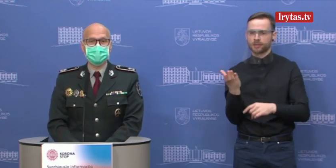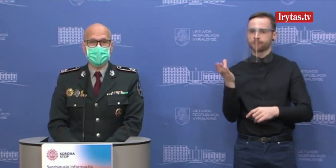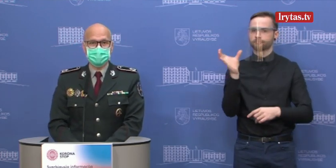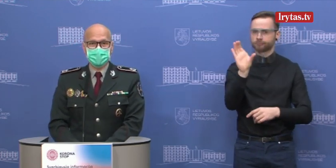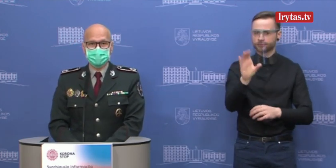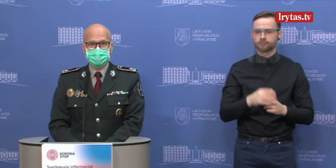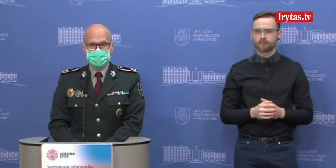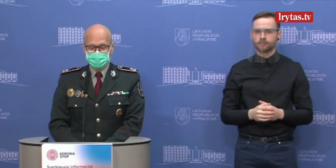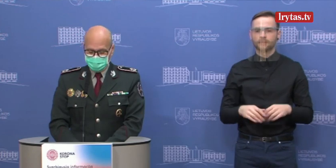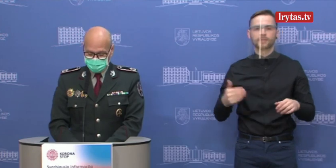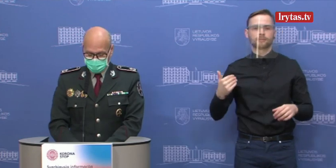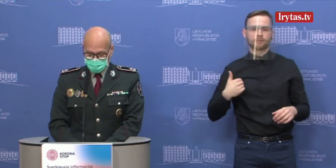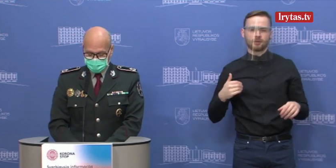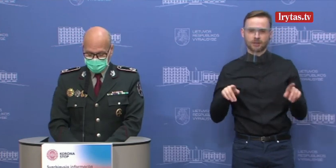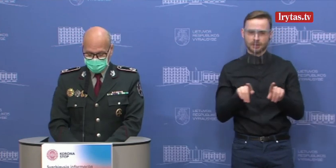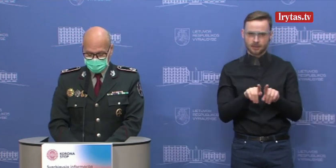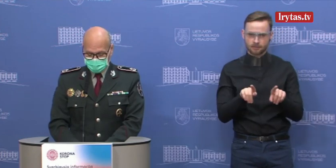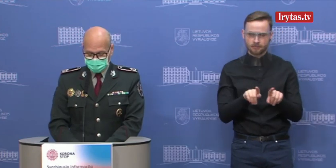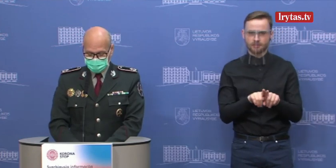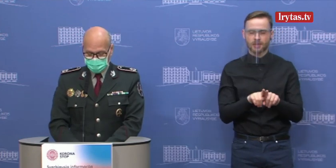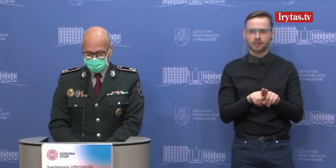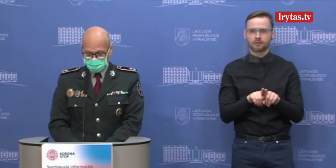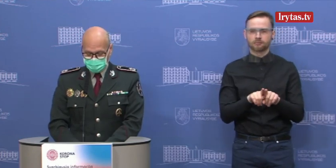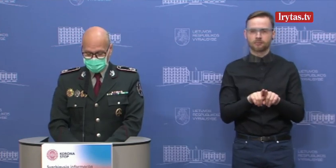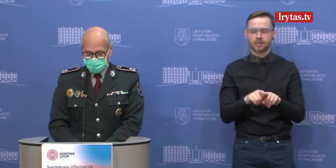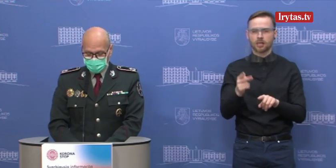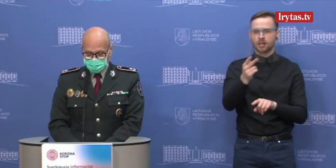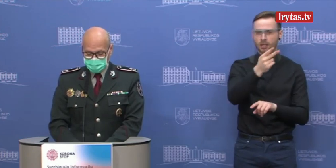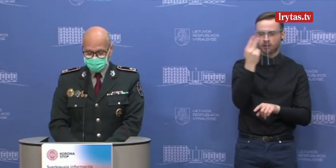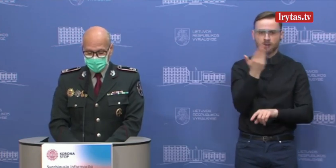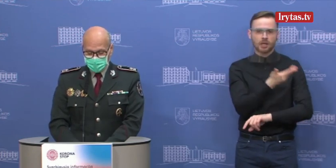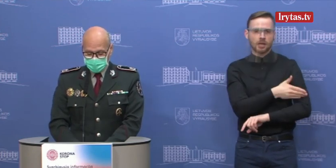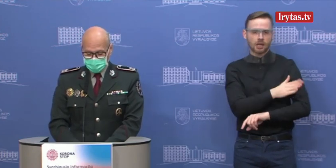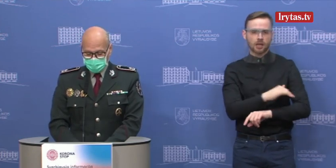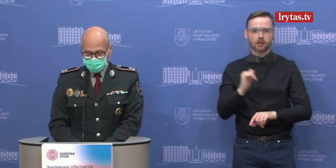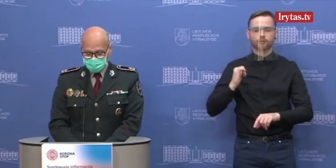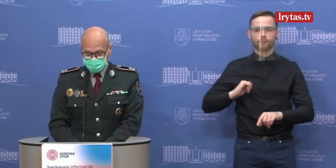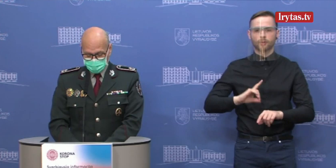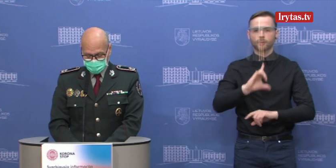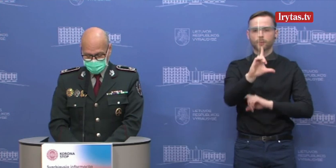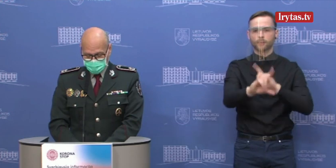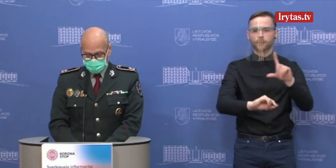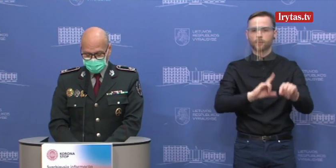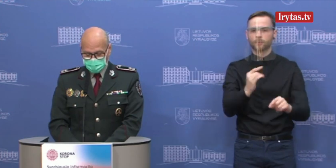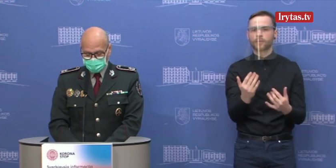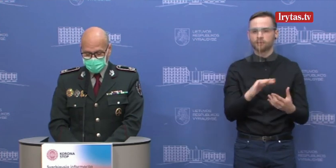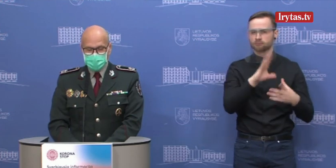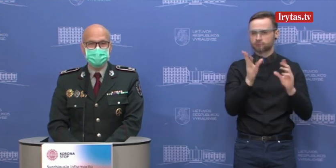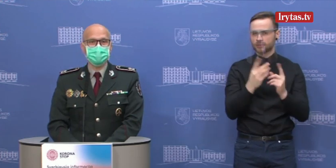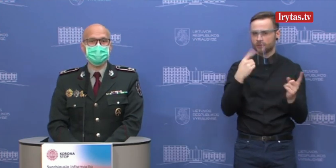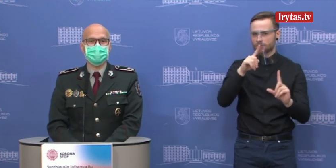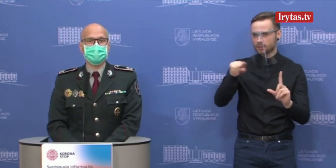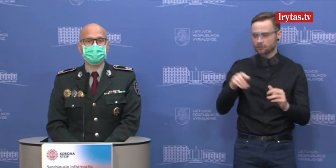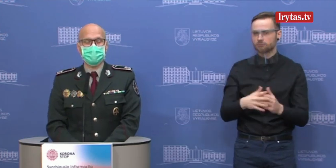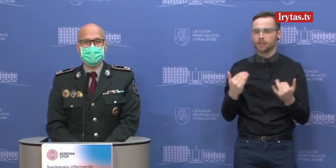tiek norėčiau irgi paminėti apie srautus prie Lietuvos ir Lenkijos sienos. Nu, pateiksiu galbūt